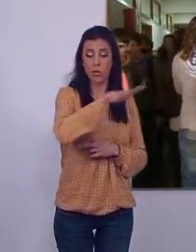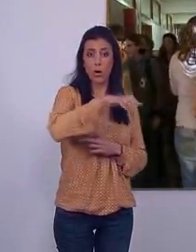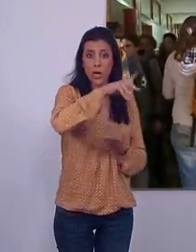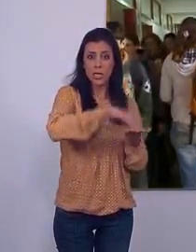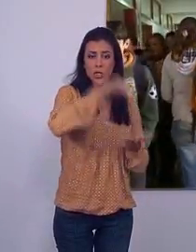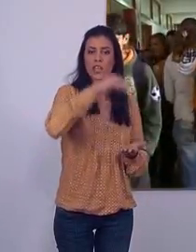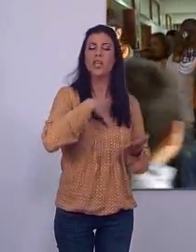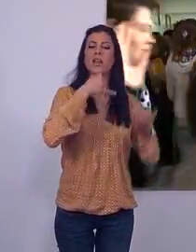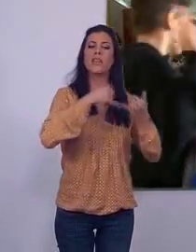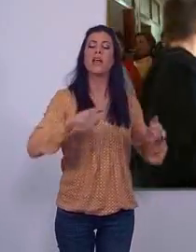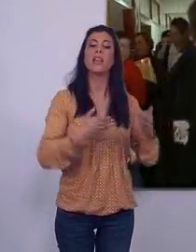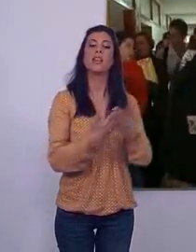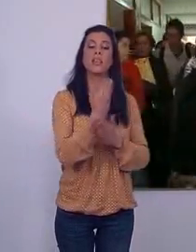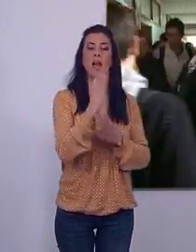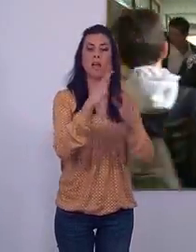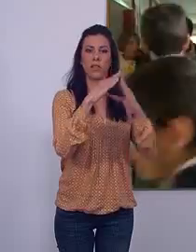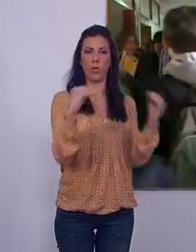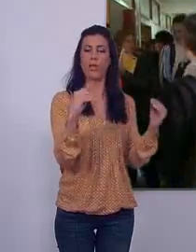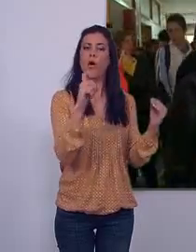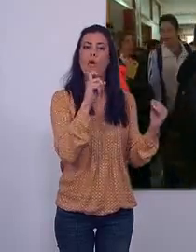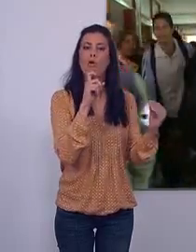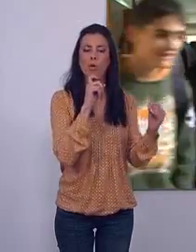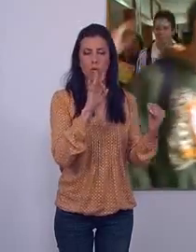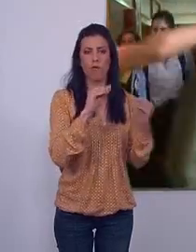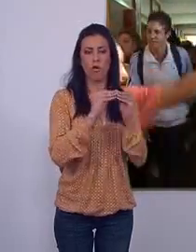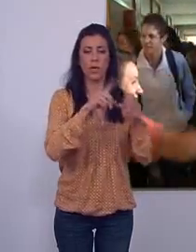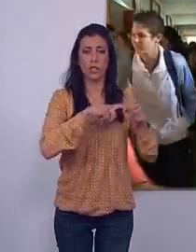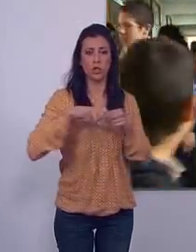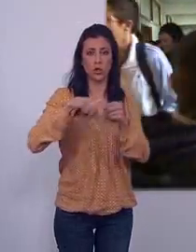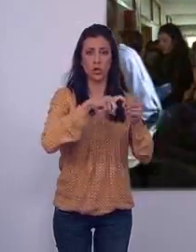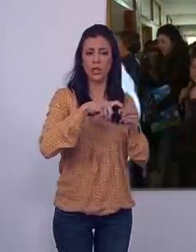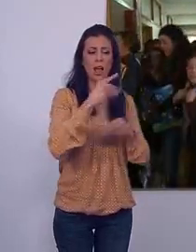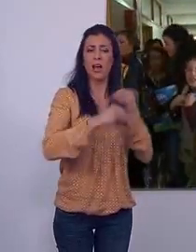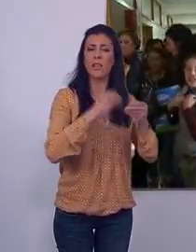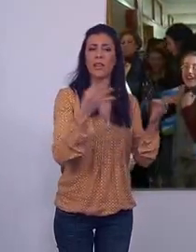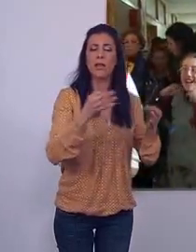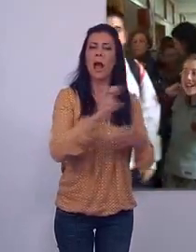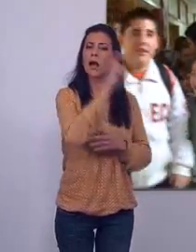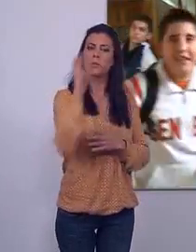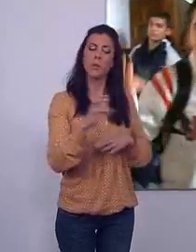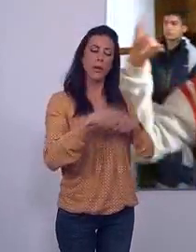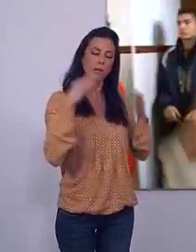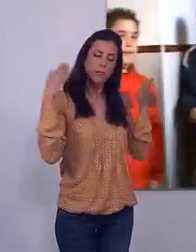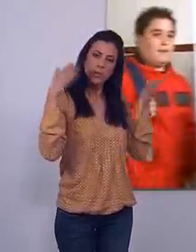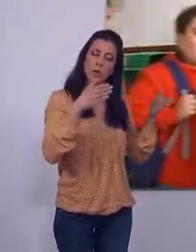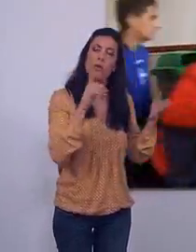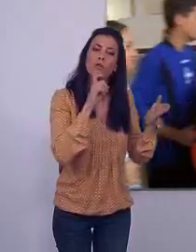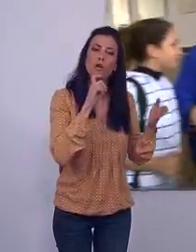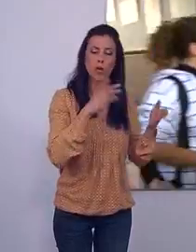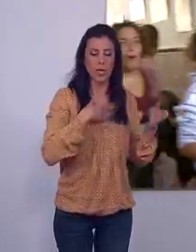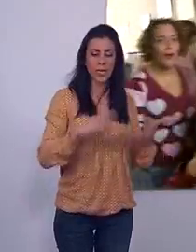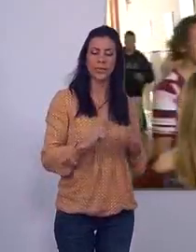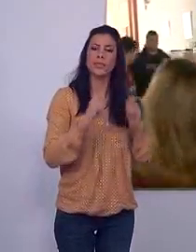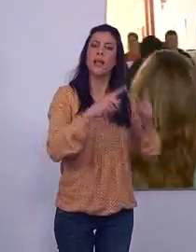de la vida de esa dueña van a celebrar el día de andalucía de manera solidaria con una actividad dedicada a